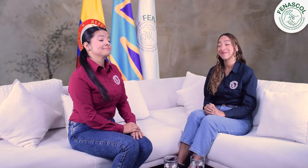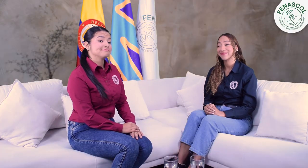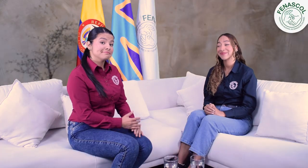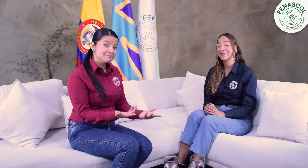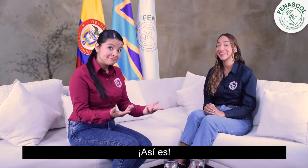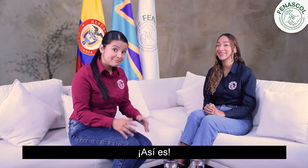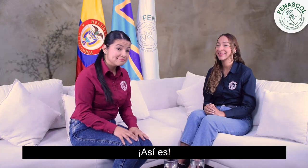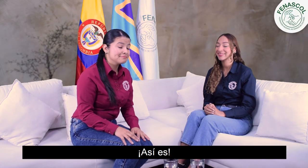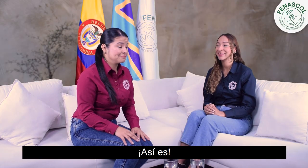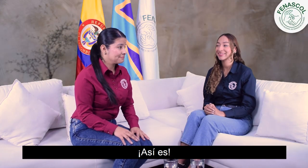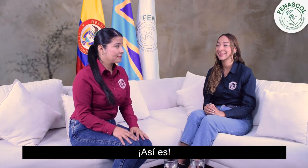Así es.